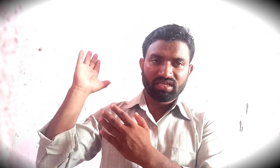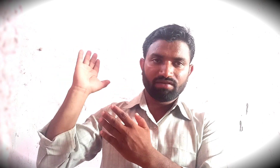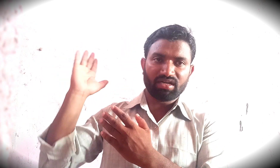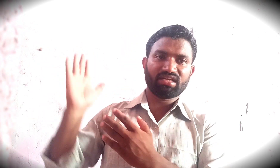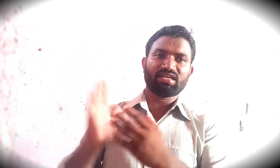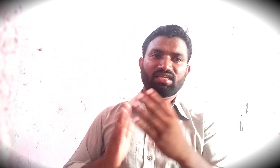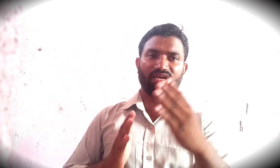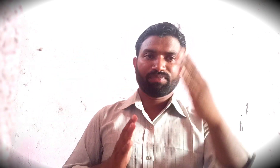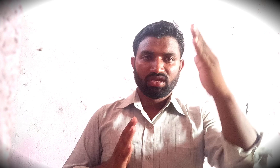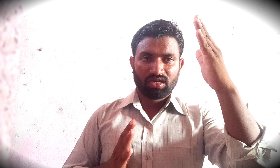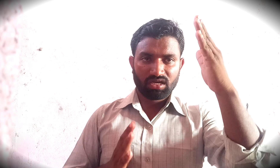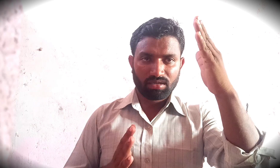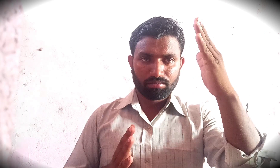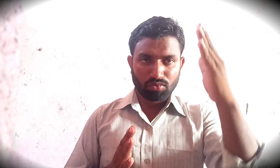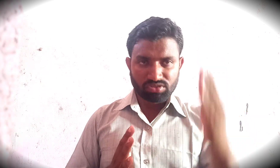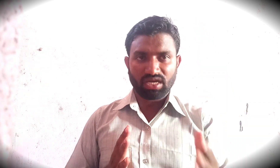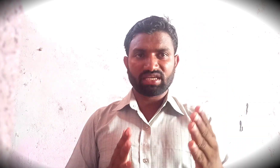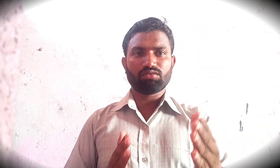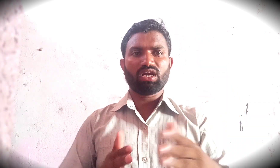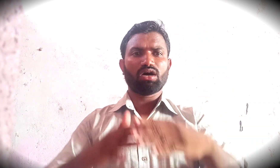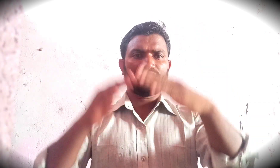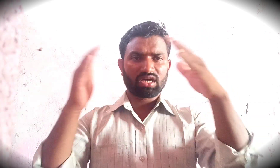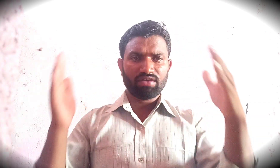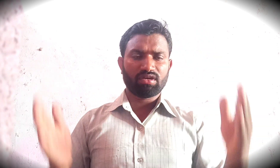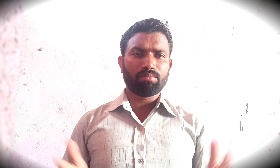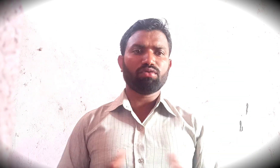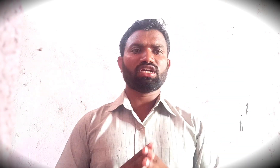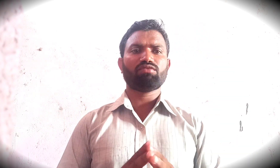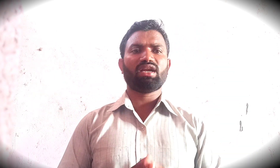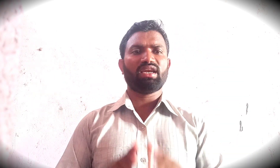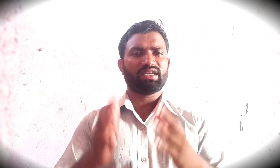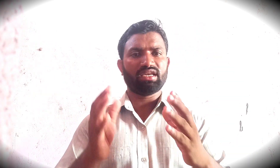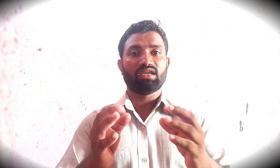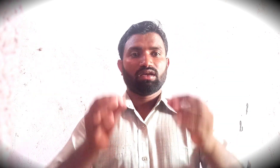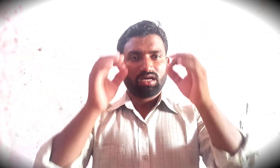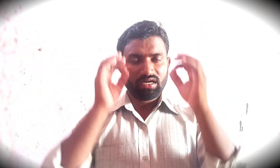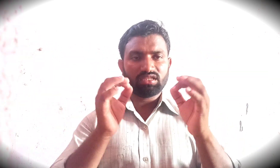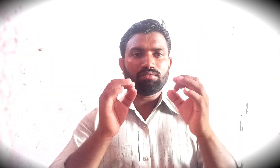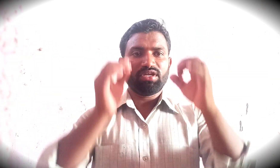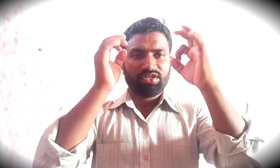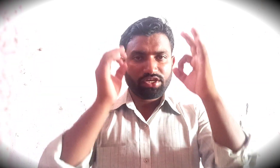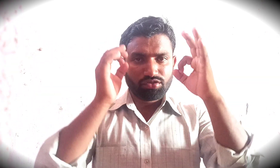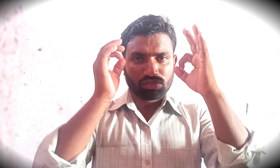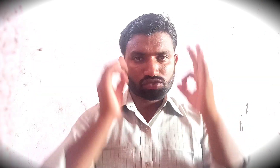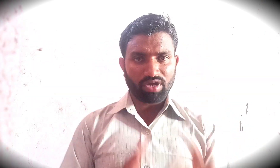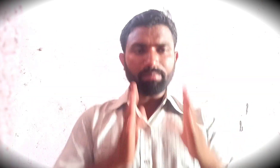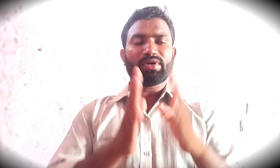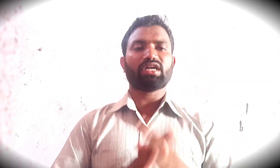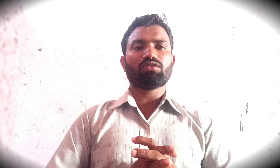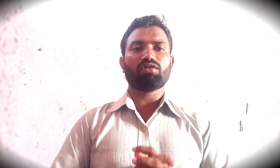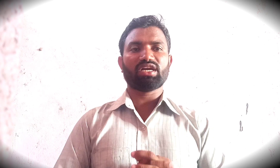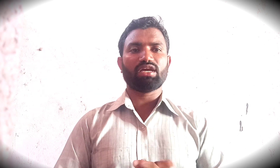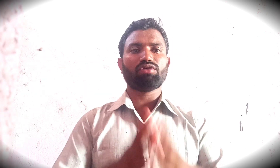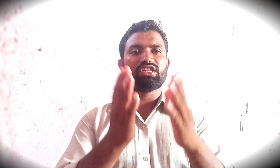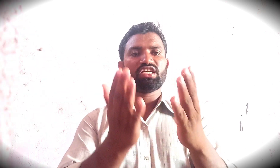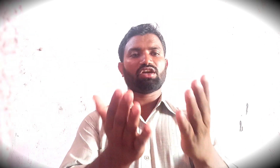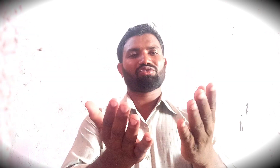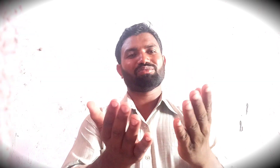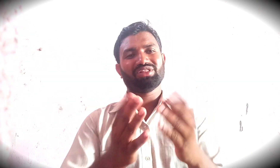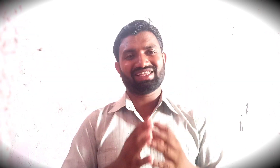की वाटिका से मूसा के द्वारा और कई नबियों के द्वारा, लेकिन अंत में यीशु स्वयं प्रकट होकर के उन अधिकारों को बोलता